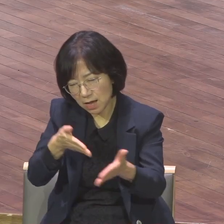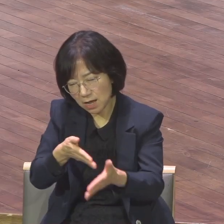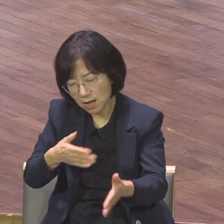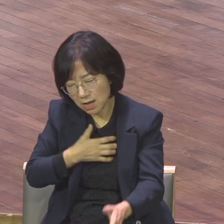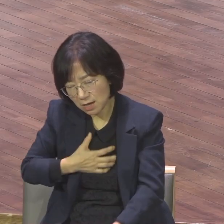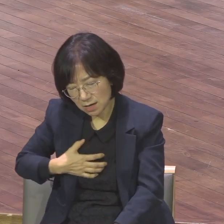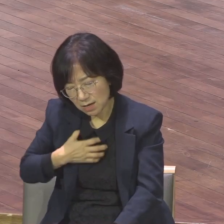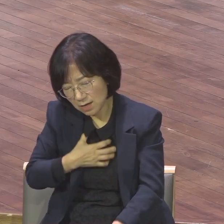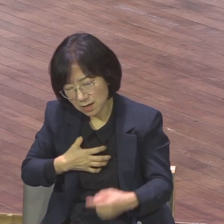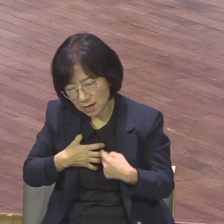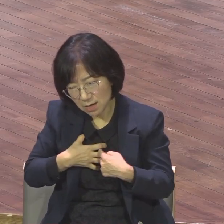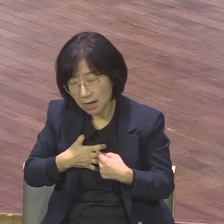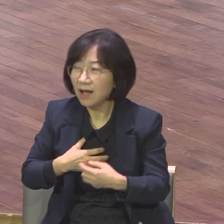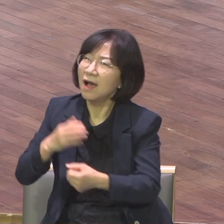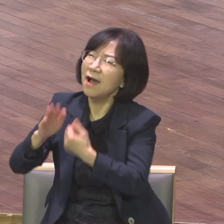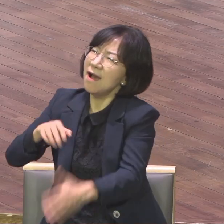불신앙을